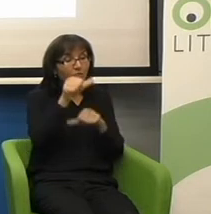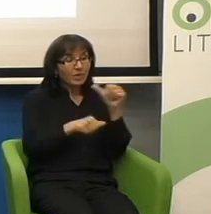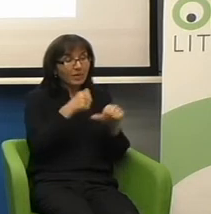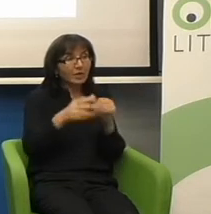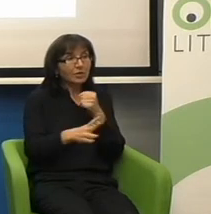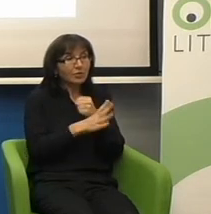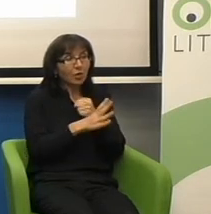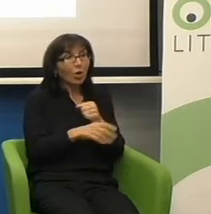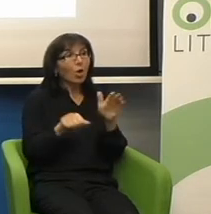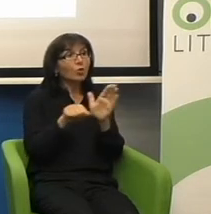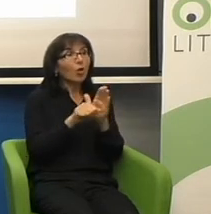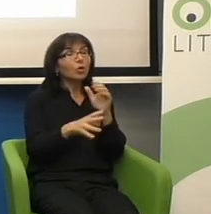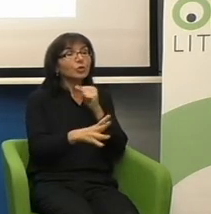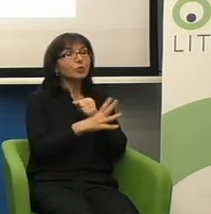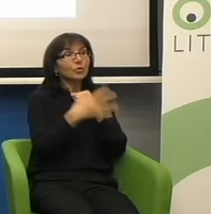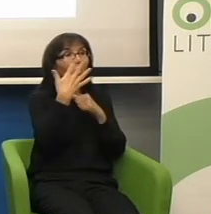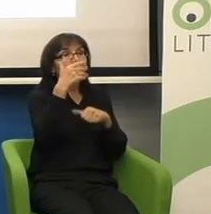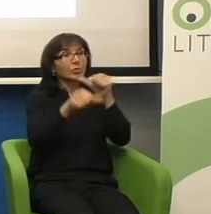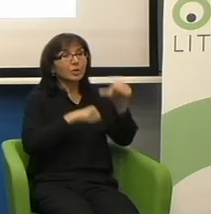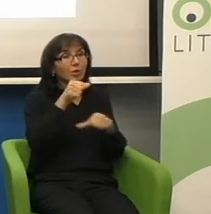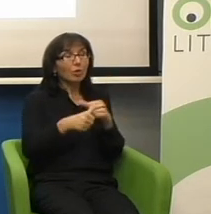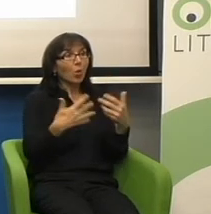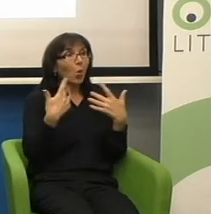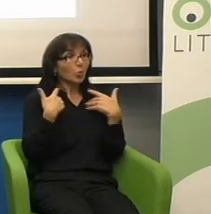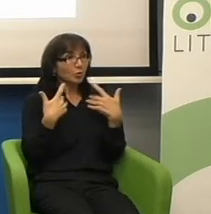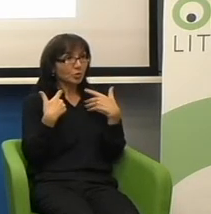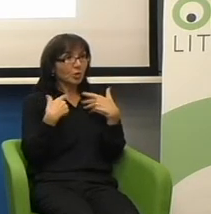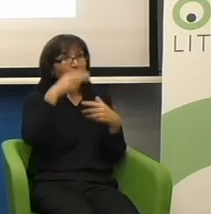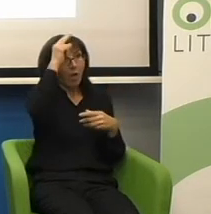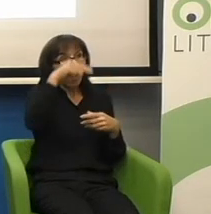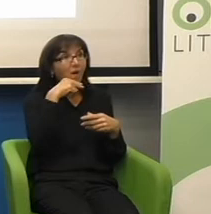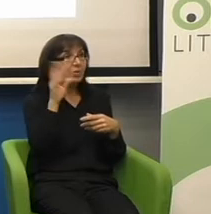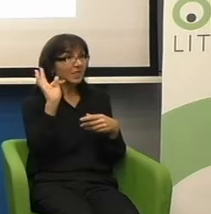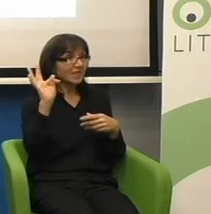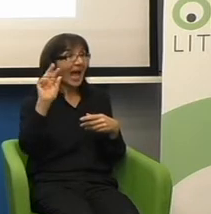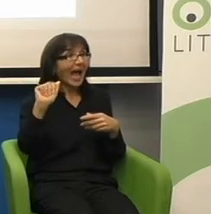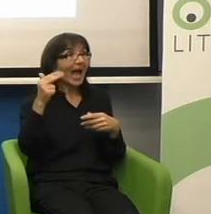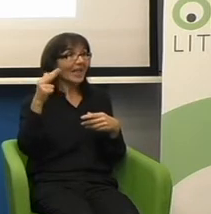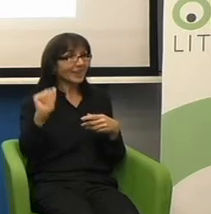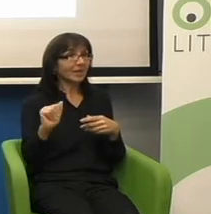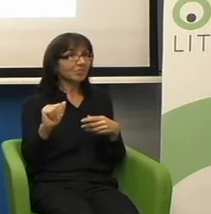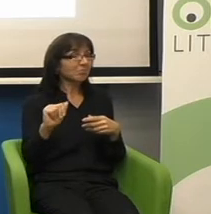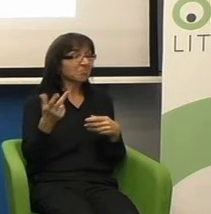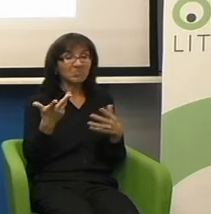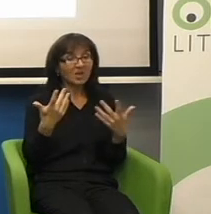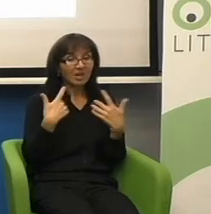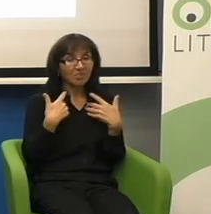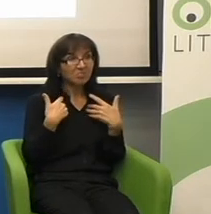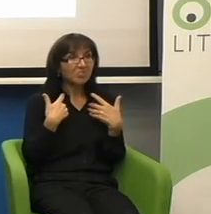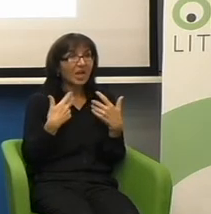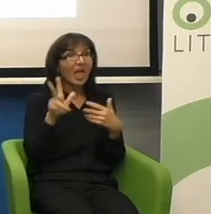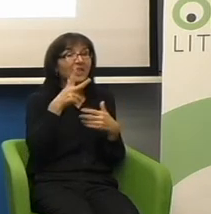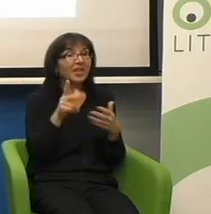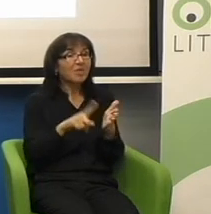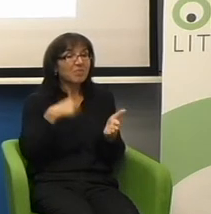rzeczywiście do roku 95 żył ojciec pani Anny, Nazar Lubczyk. I on nie dożył już spotkania z nią. Znaczy, kiedy ona pierwszy